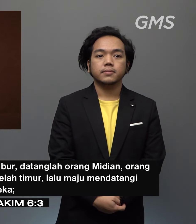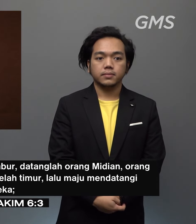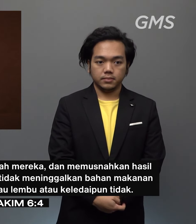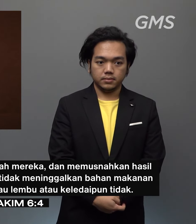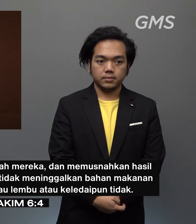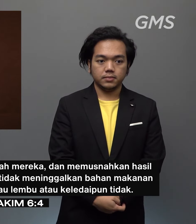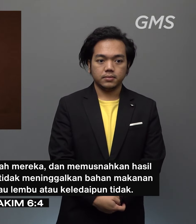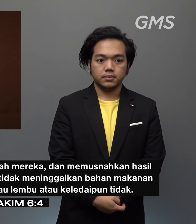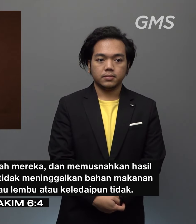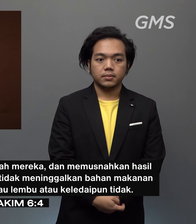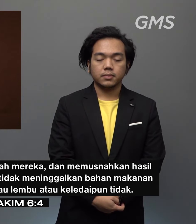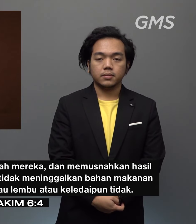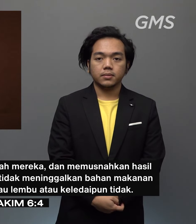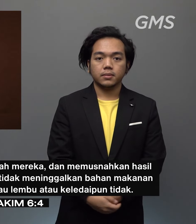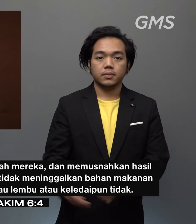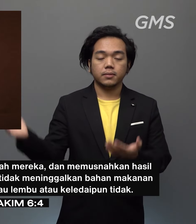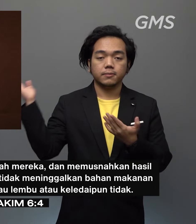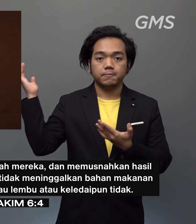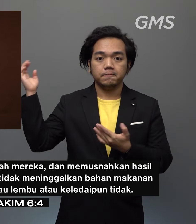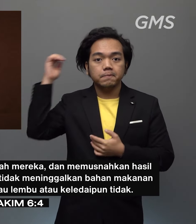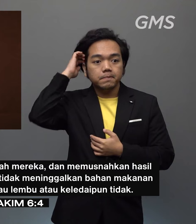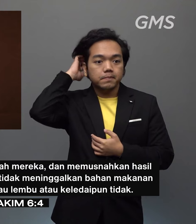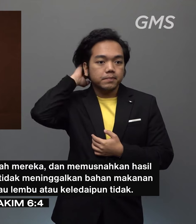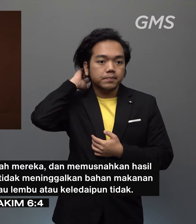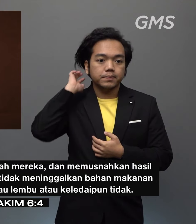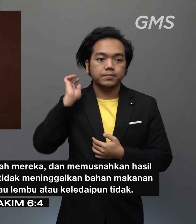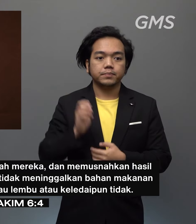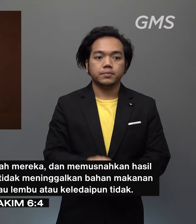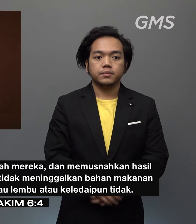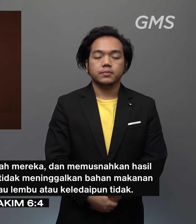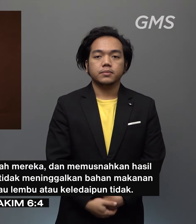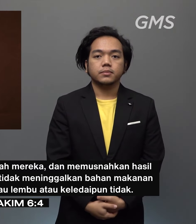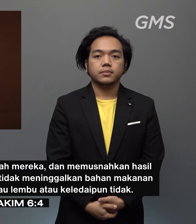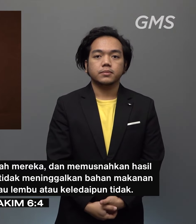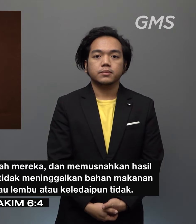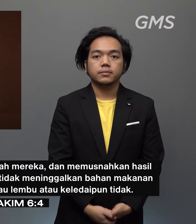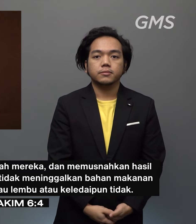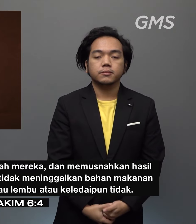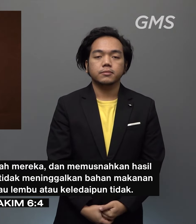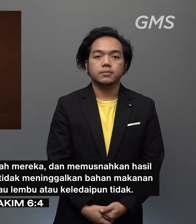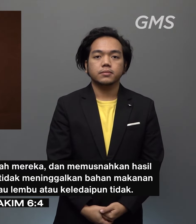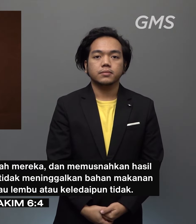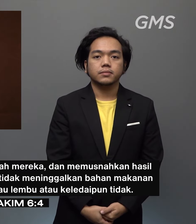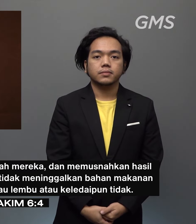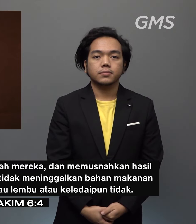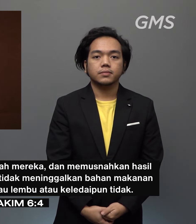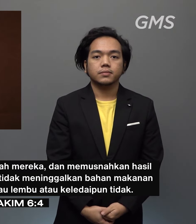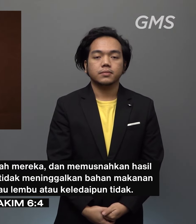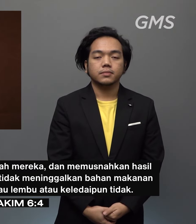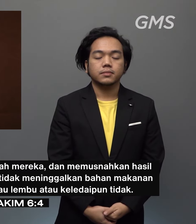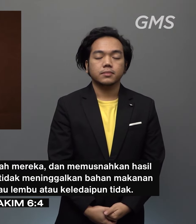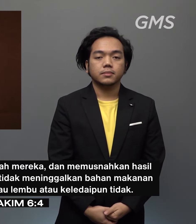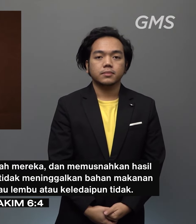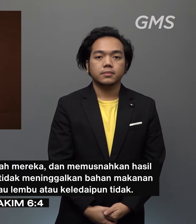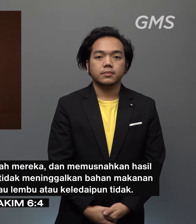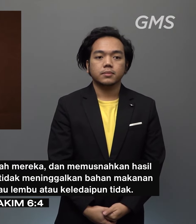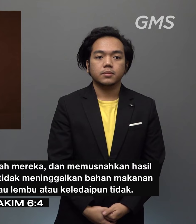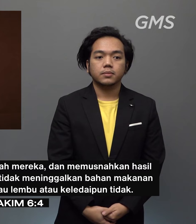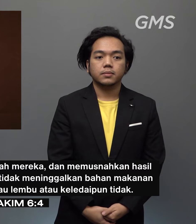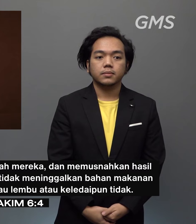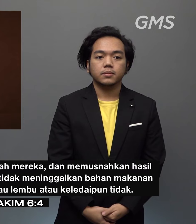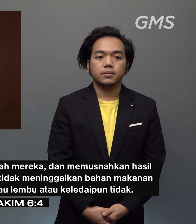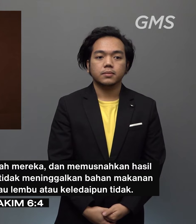mereka. Berkemalah orang-orang itu di daerah mereka dan memusnahkan hasil tanah itu sampai ke dekat Gaza. dan tidak